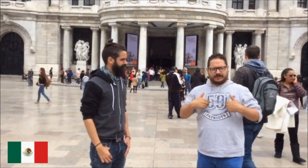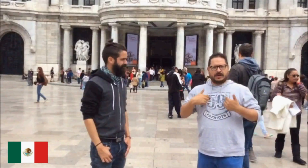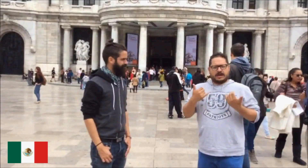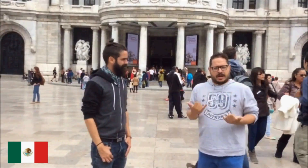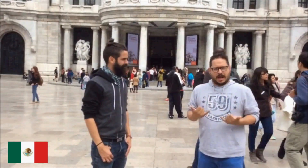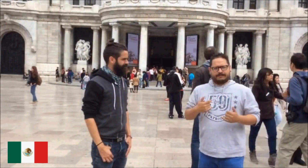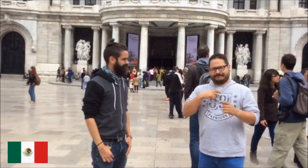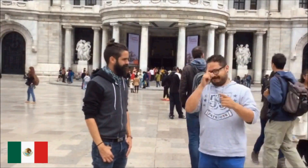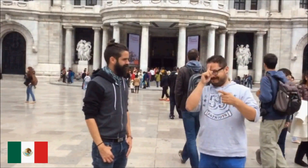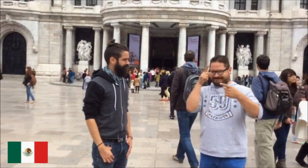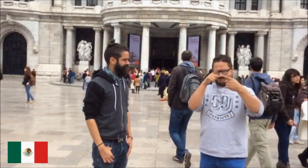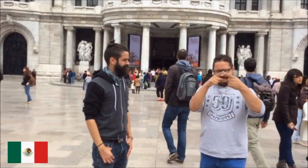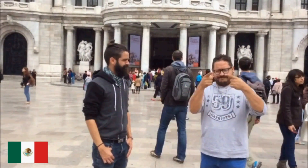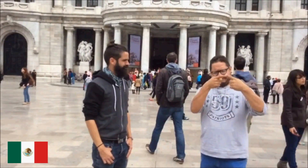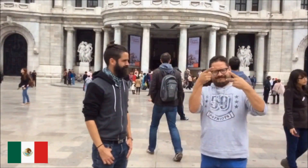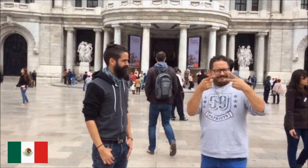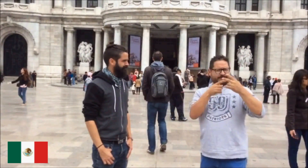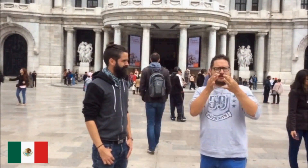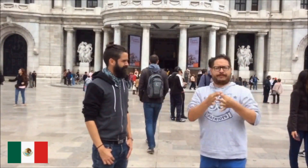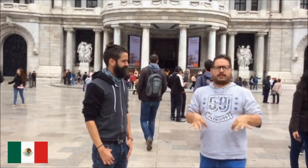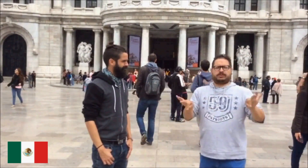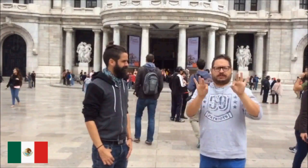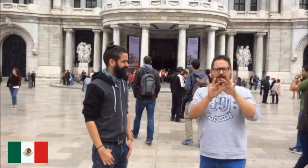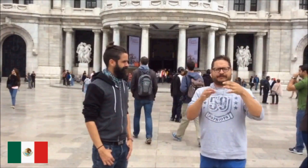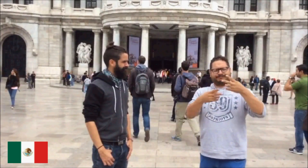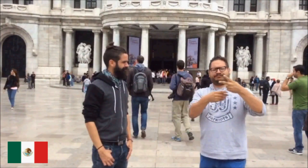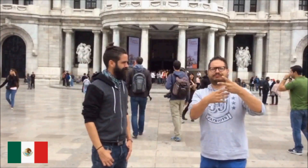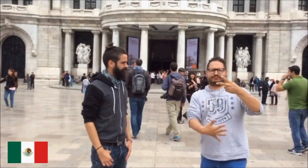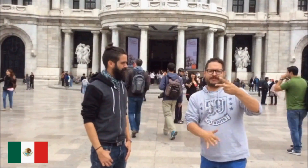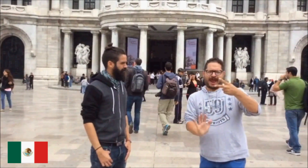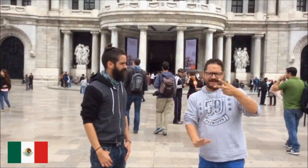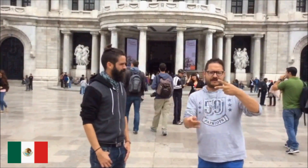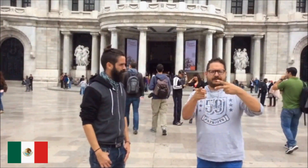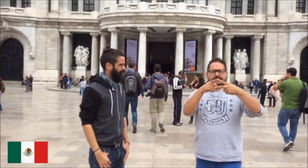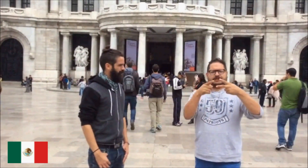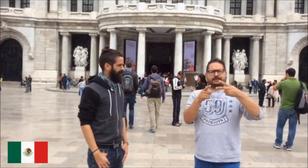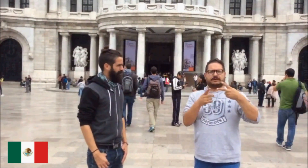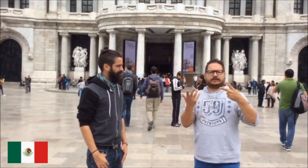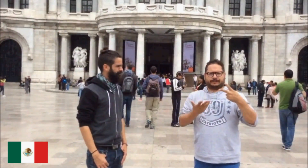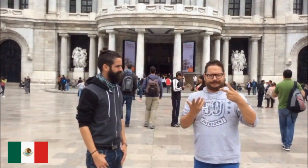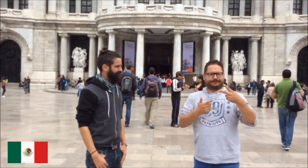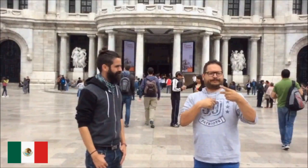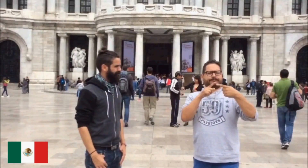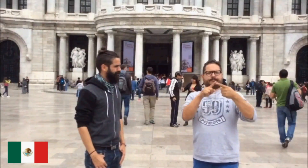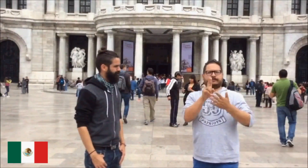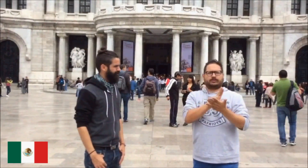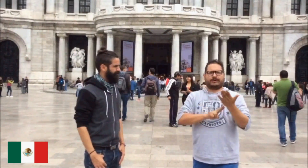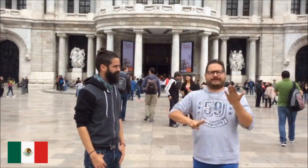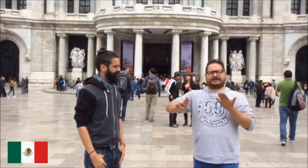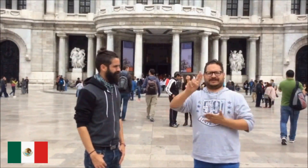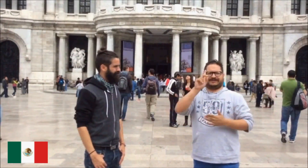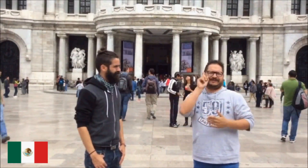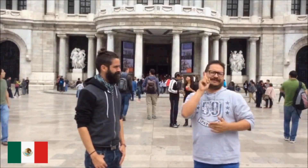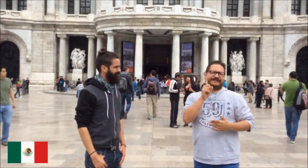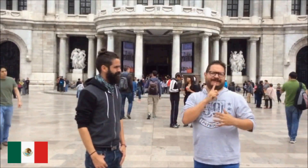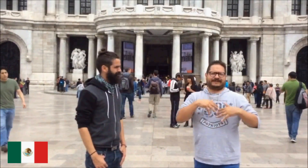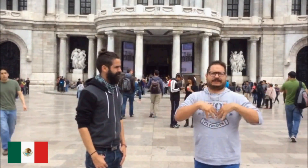je ne travaille pas. J'ai pour objectif plusieurs choses. La première,